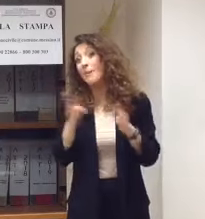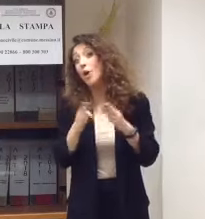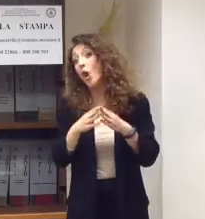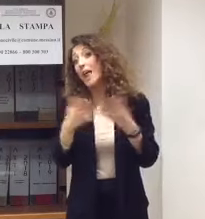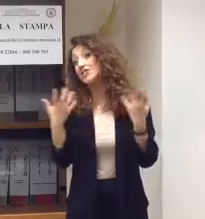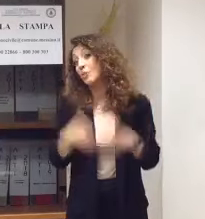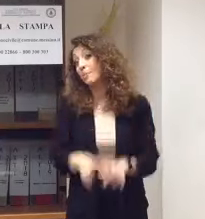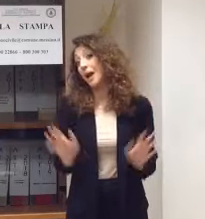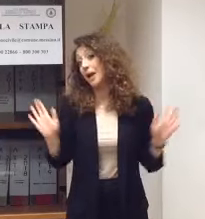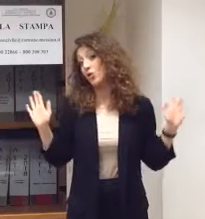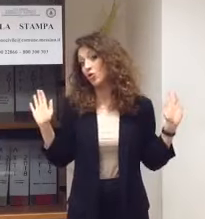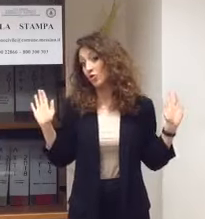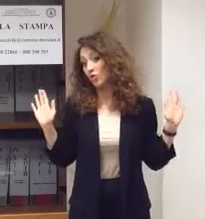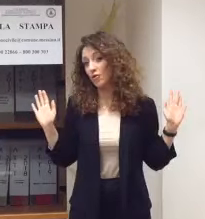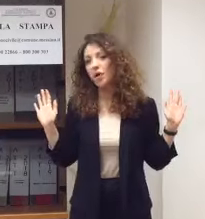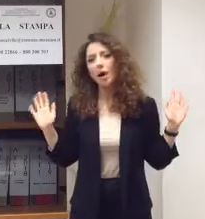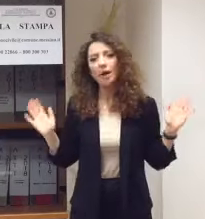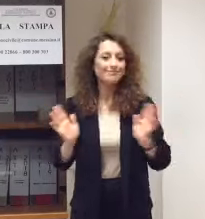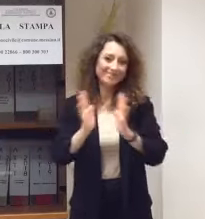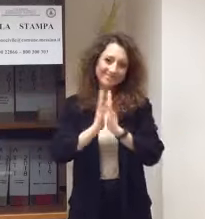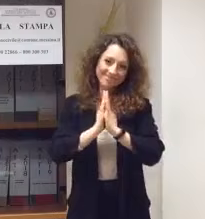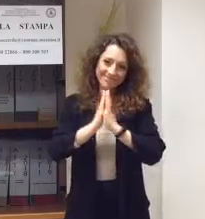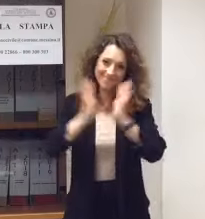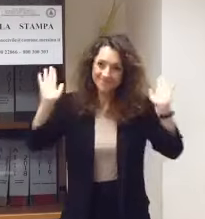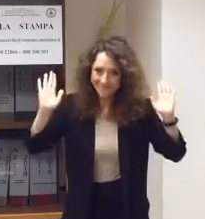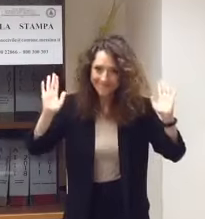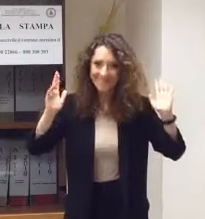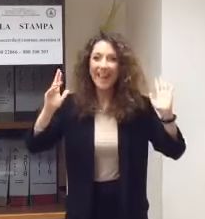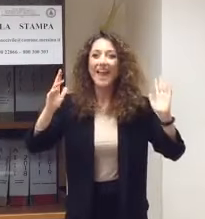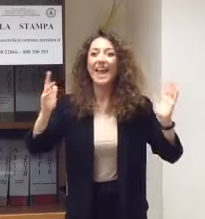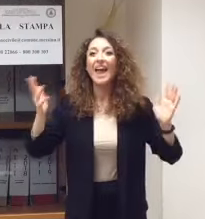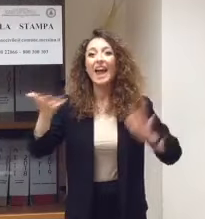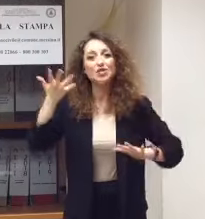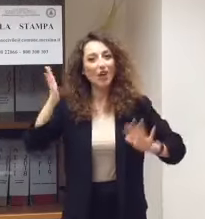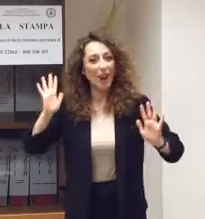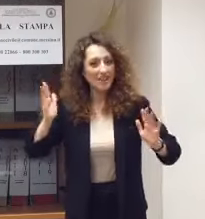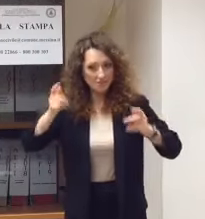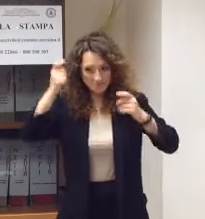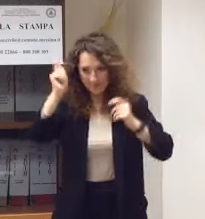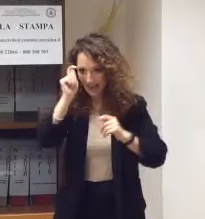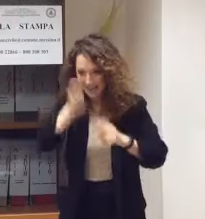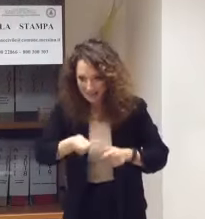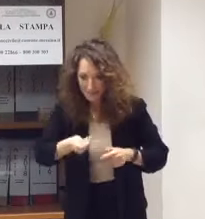per carità, Sua Eccellenza lei lo sa, io tanto di rispetto, ha ragione,